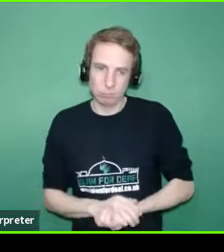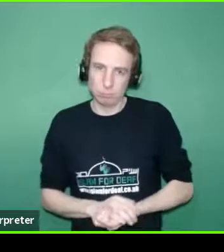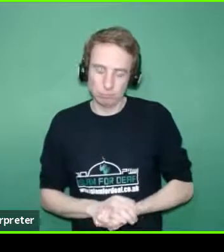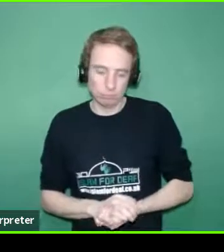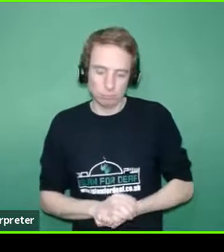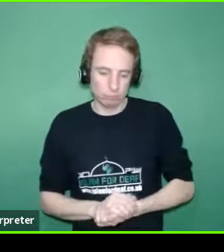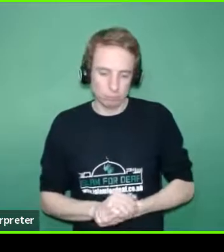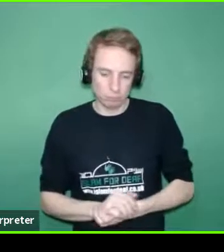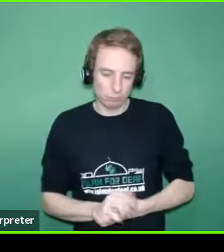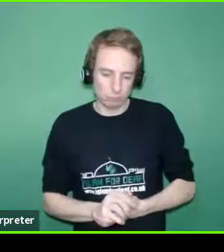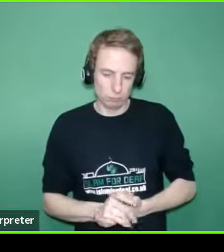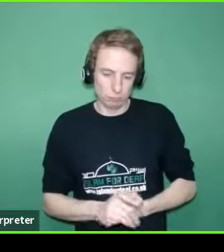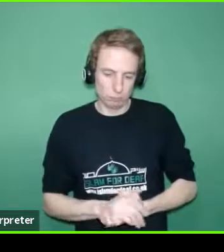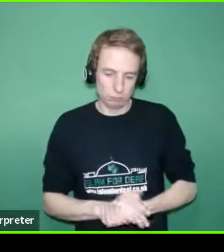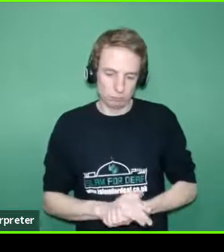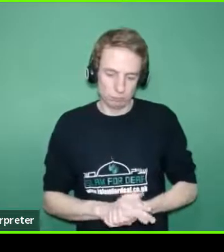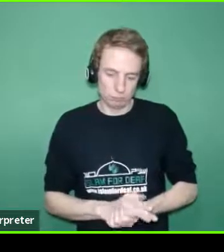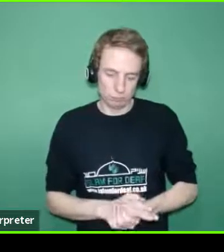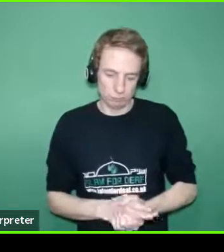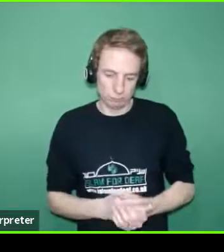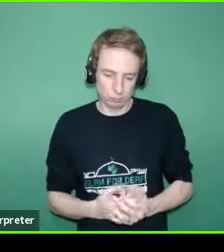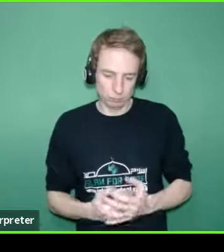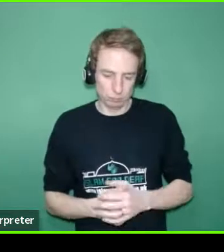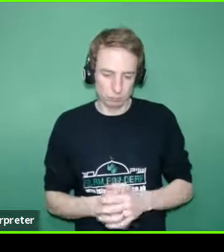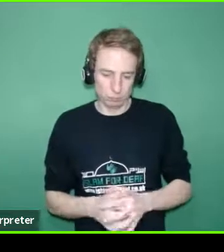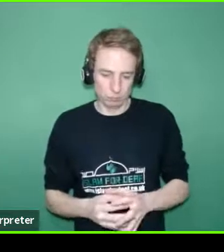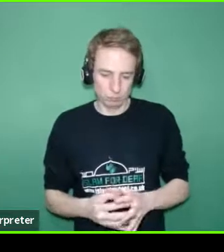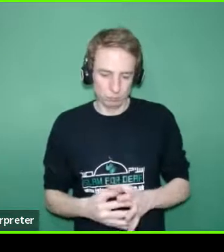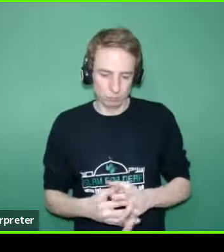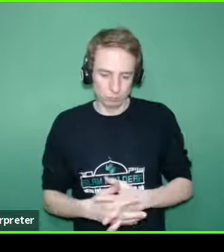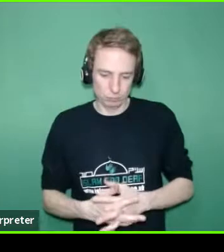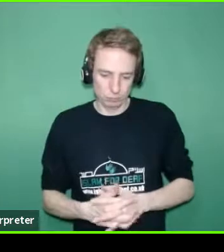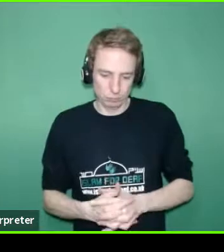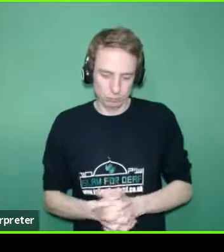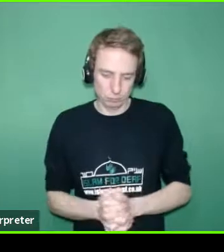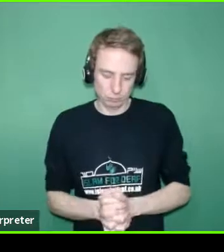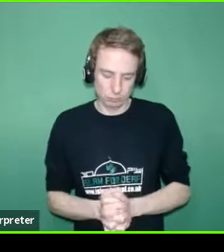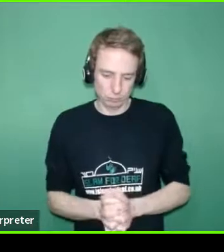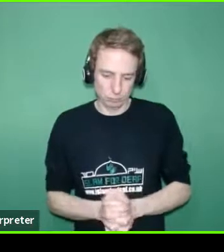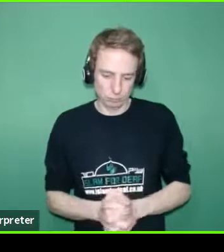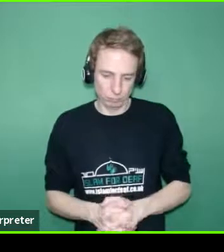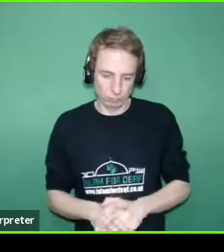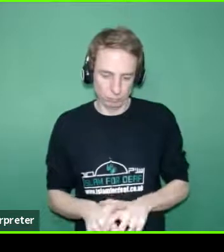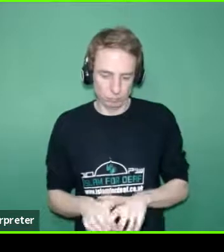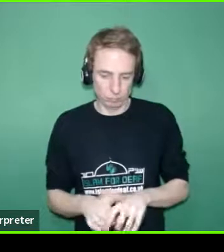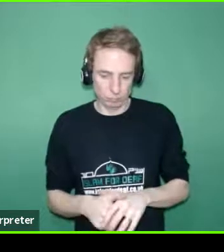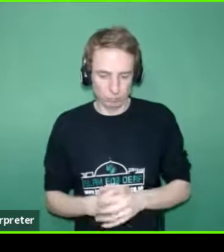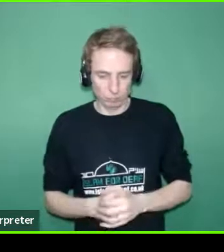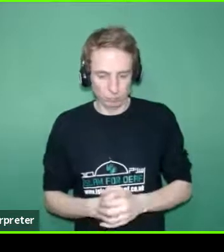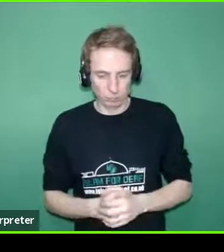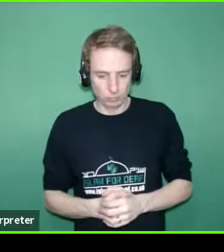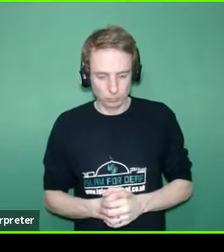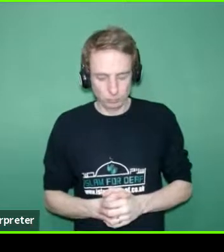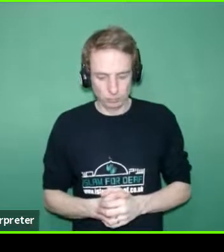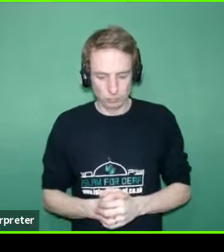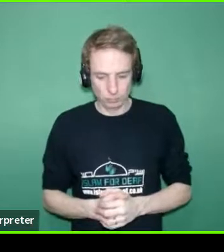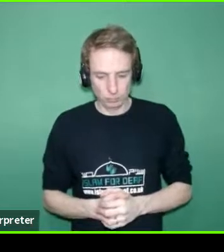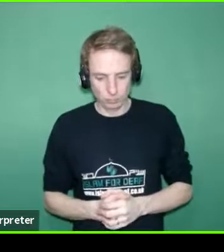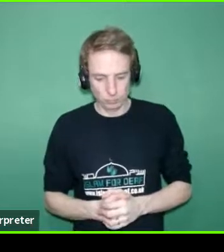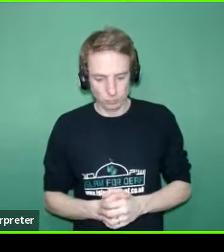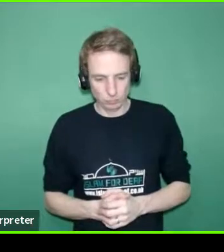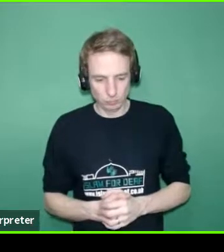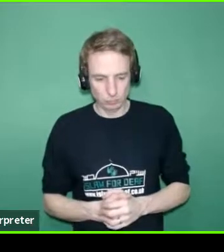قال رحمه الله: والأثر الذي ذكر فيها كذب موضوع باتفاق العلماء،